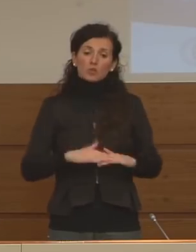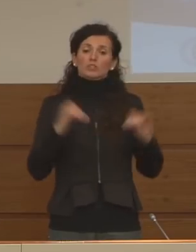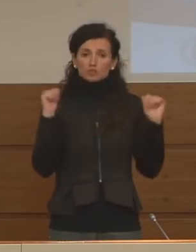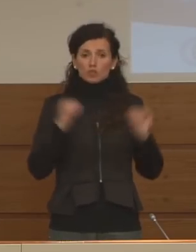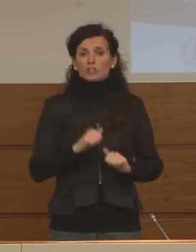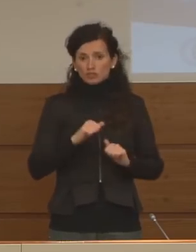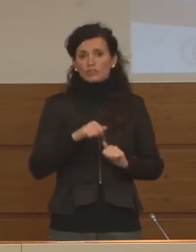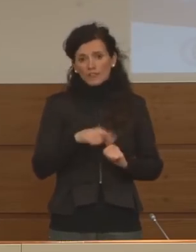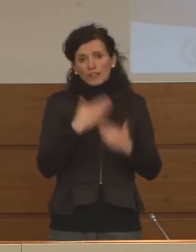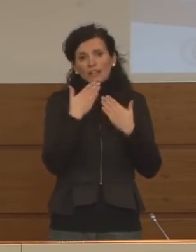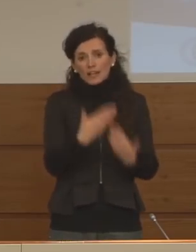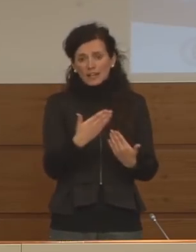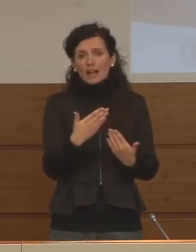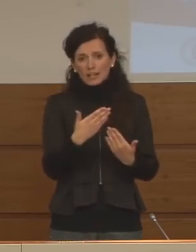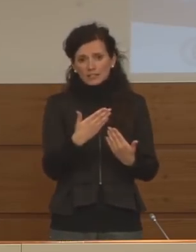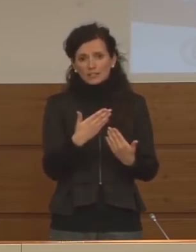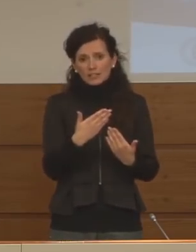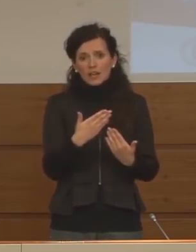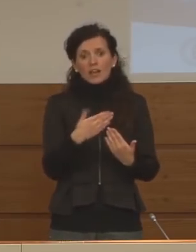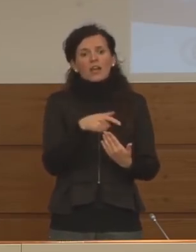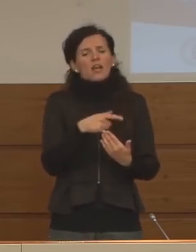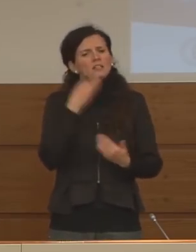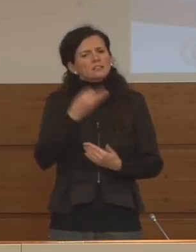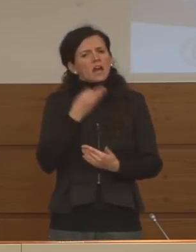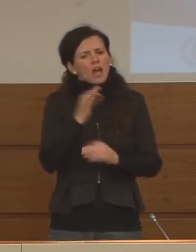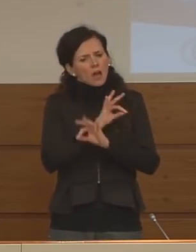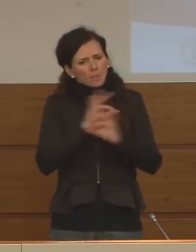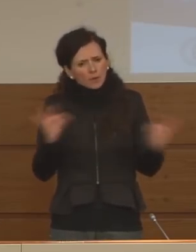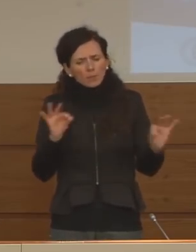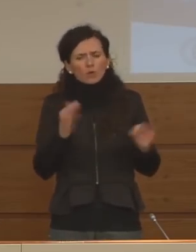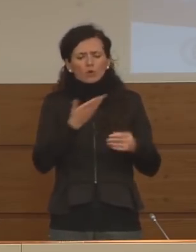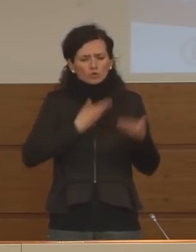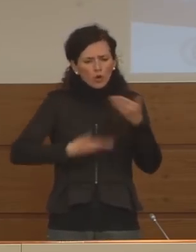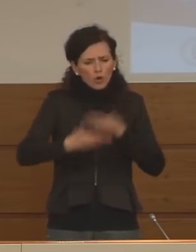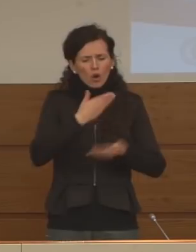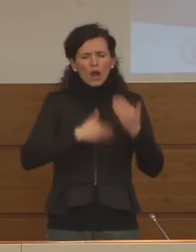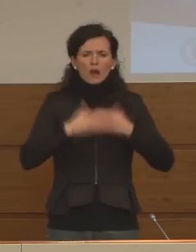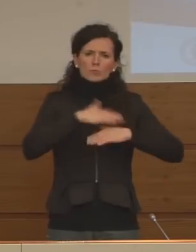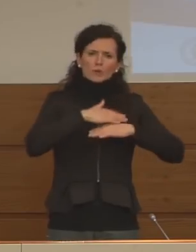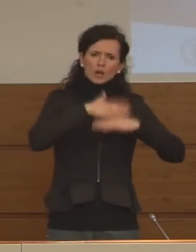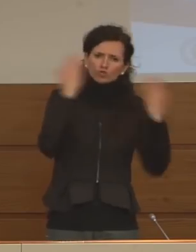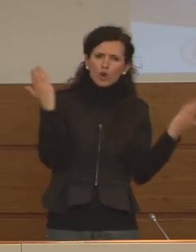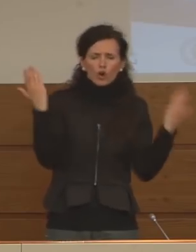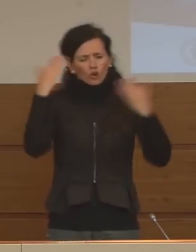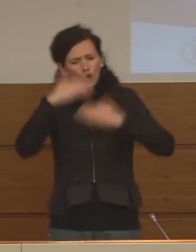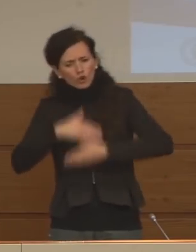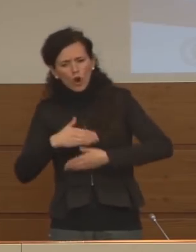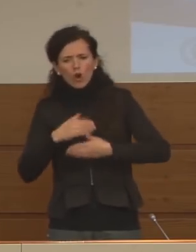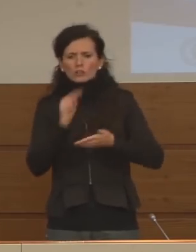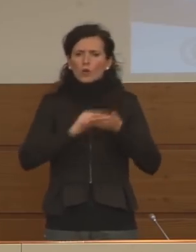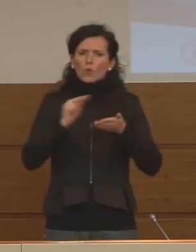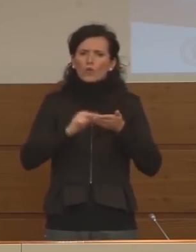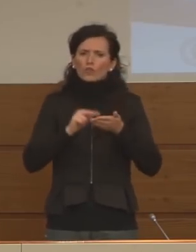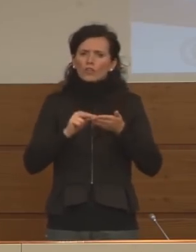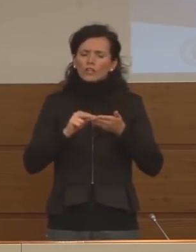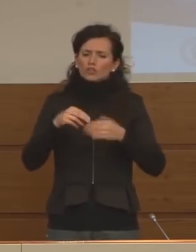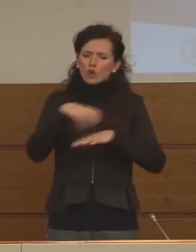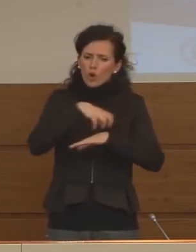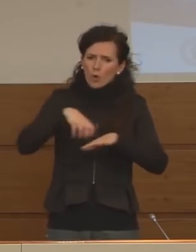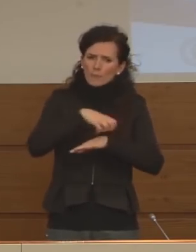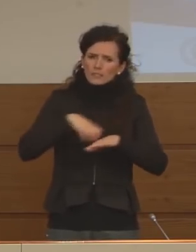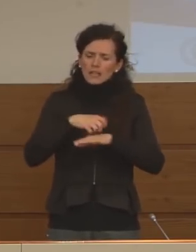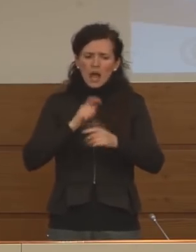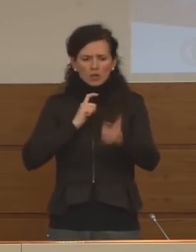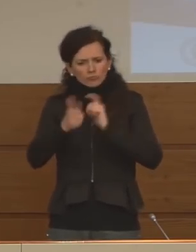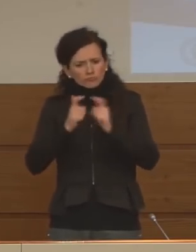quale collabora giorno e notte con gli uffici del commissario in uno spirito